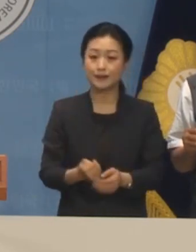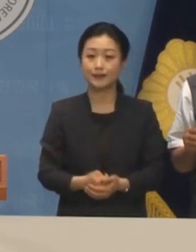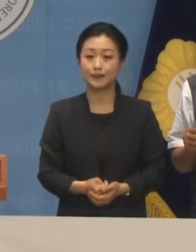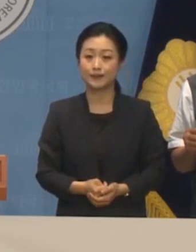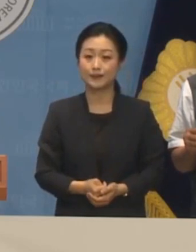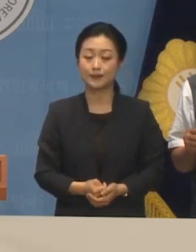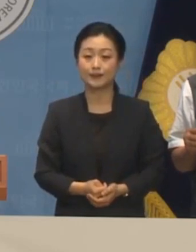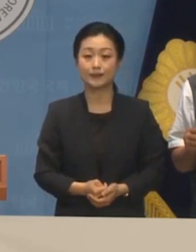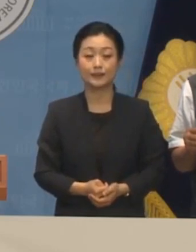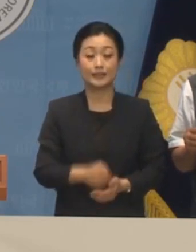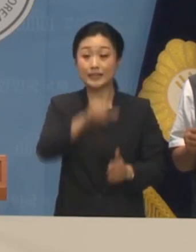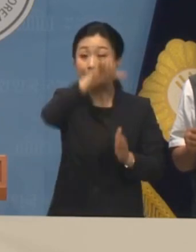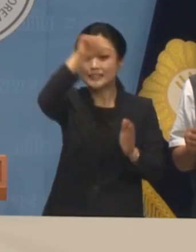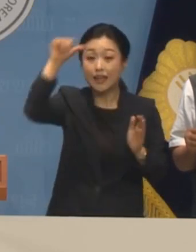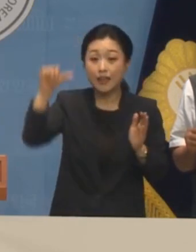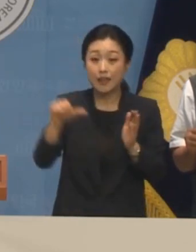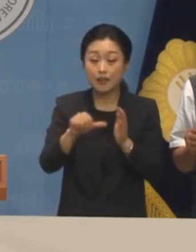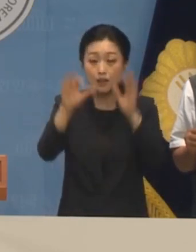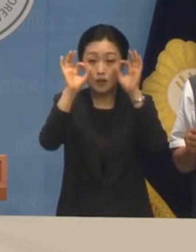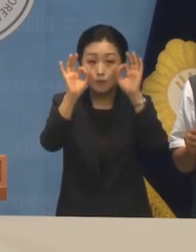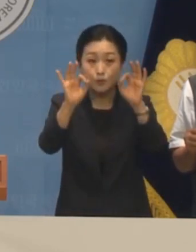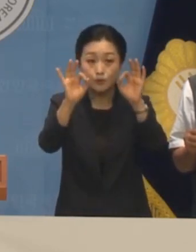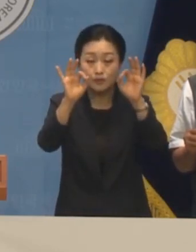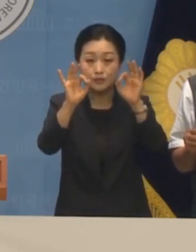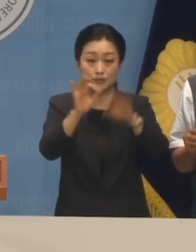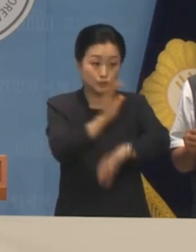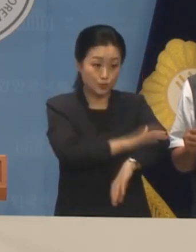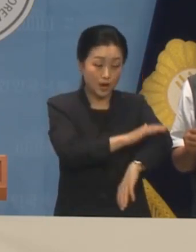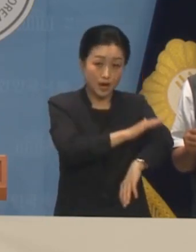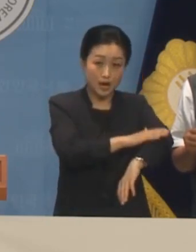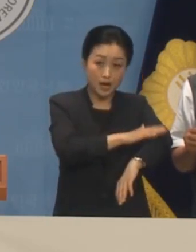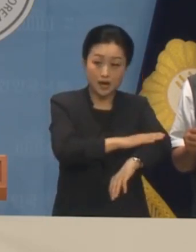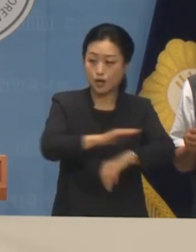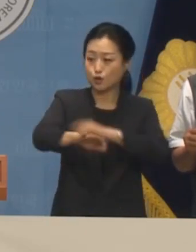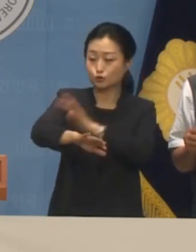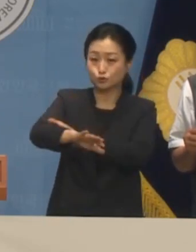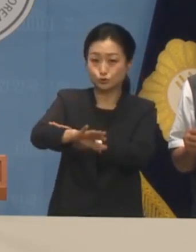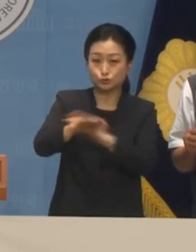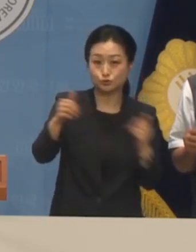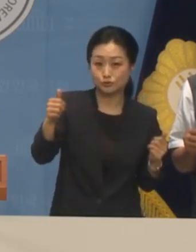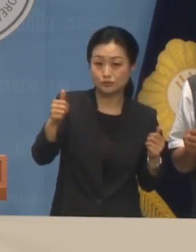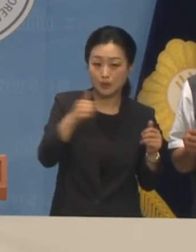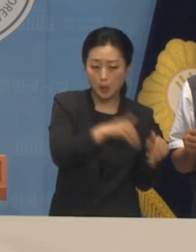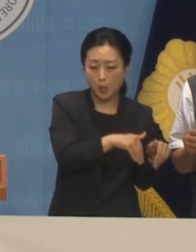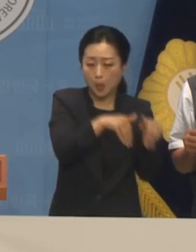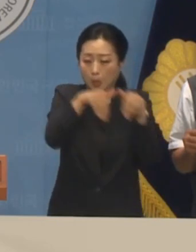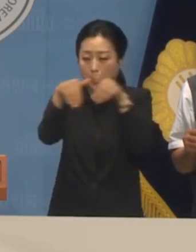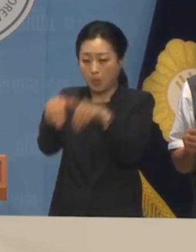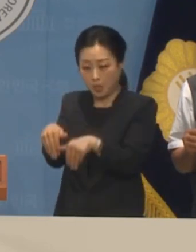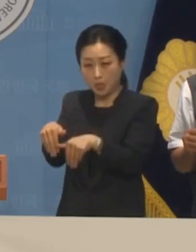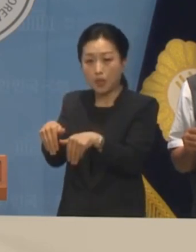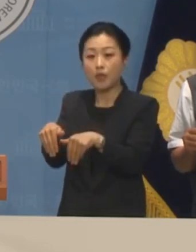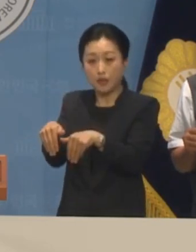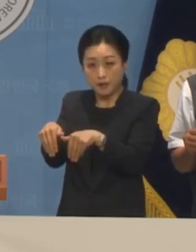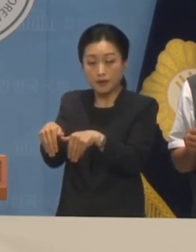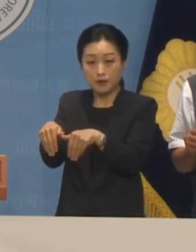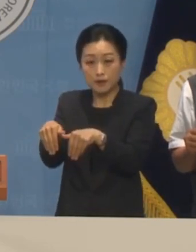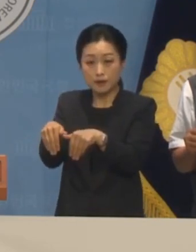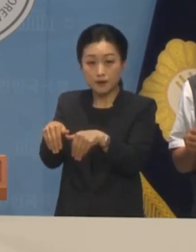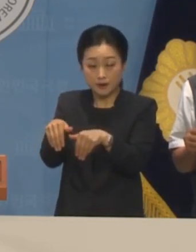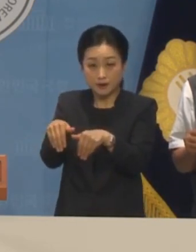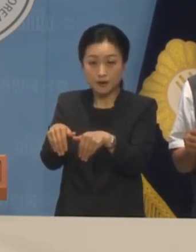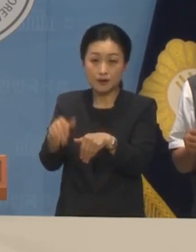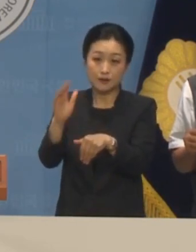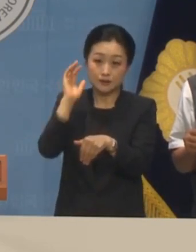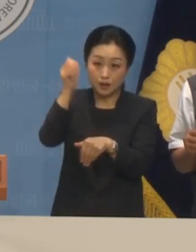그의 인생은 자에서 극으로 권력을 쫓아 오락가락해 왔습니다 권력 앞에